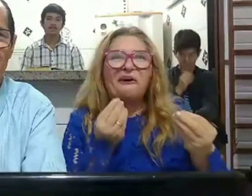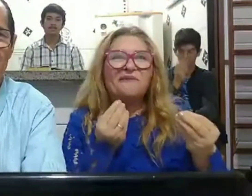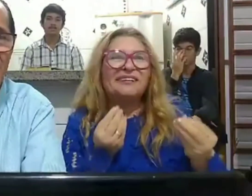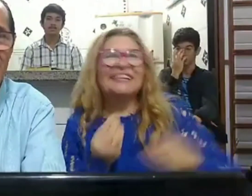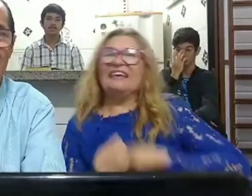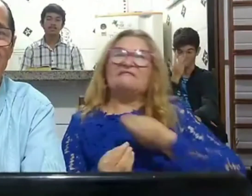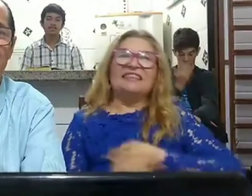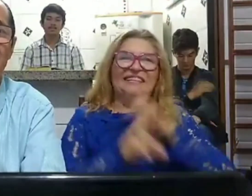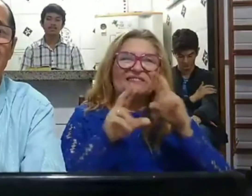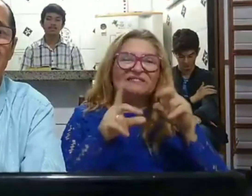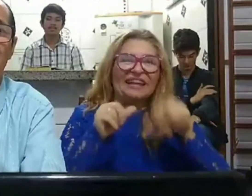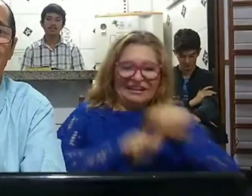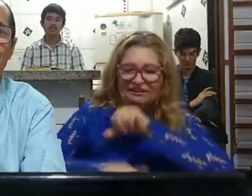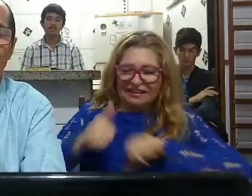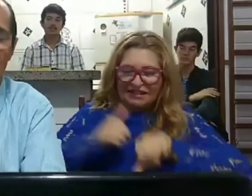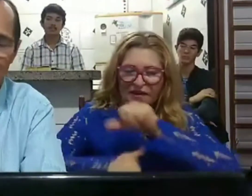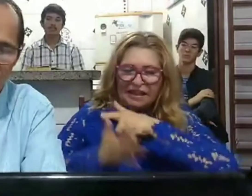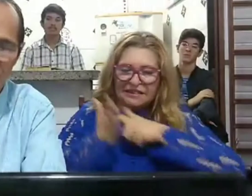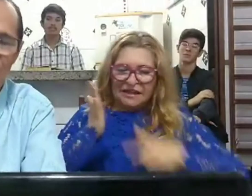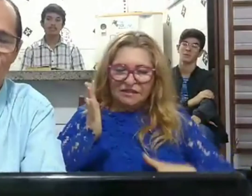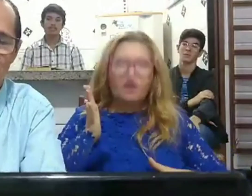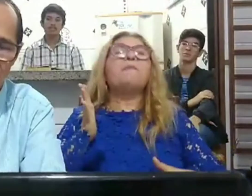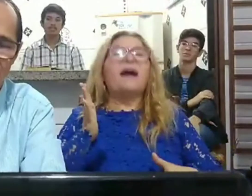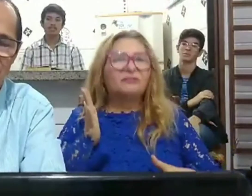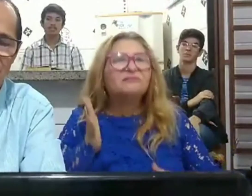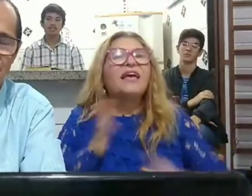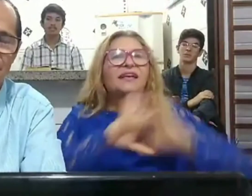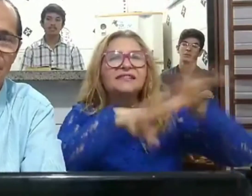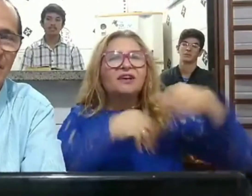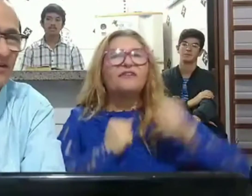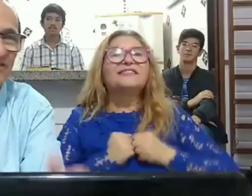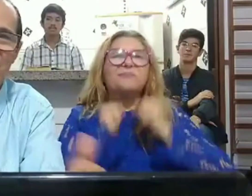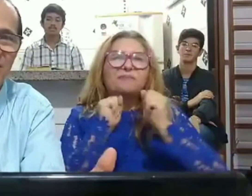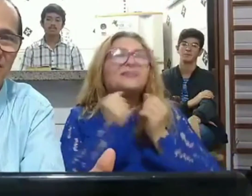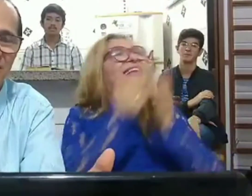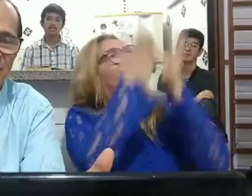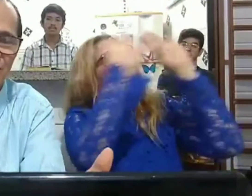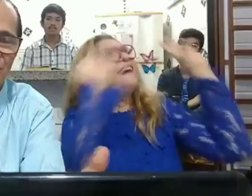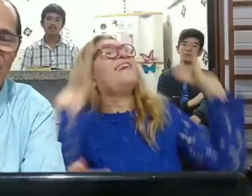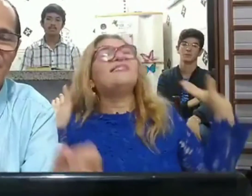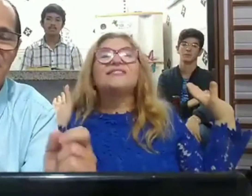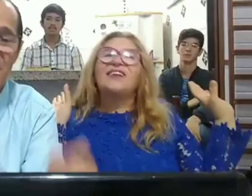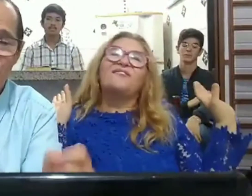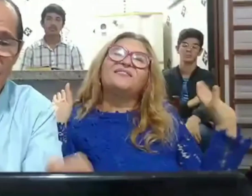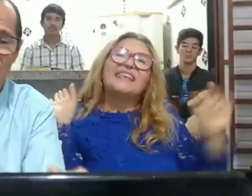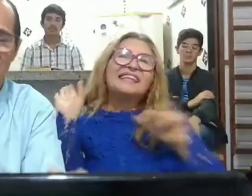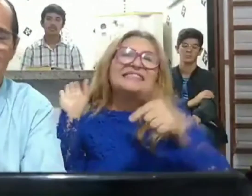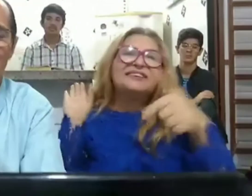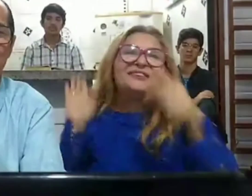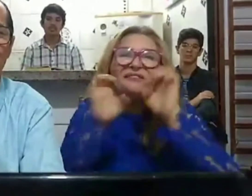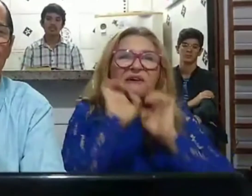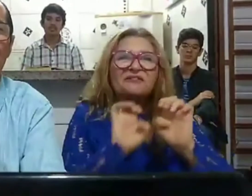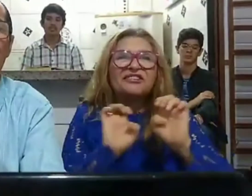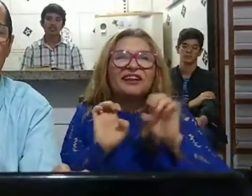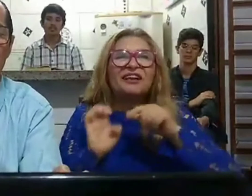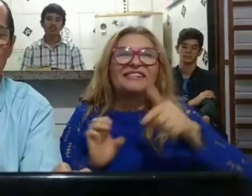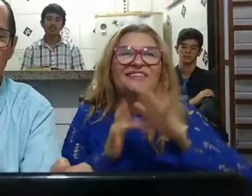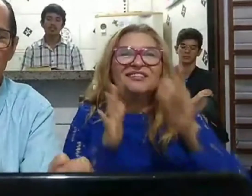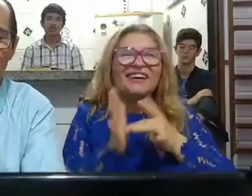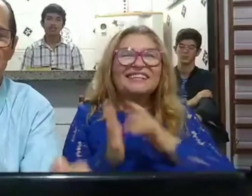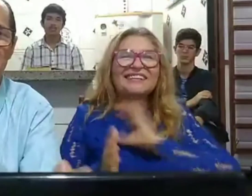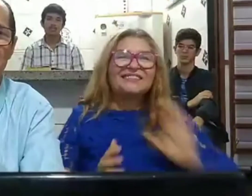vai ver e nem vai entrar no reino de Deus. Então, sem Jesus Cristo, sem o Evangelho,